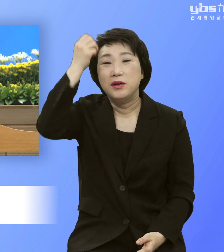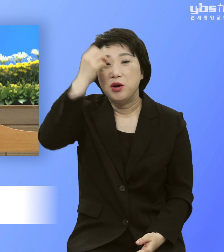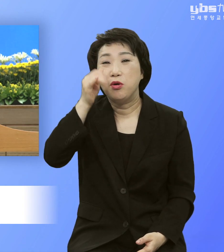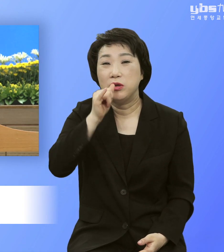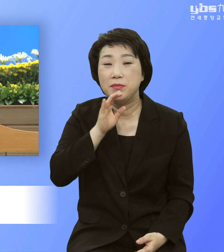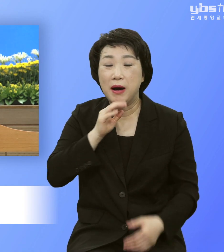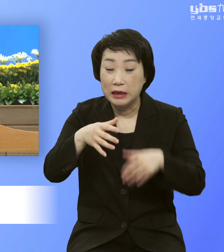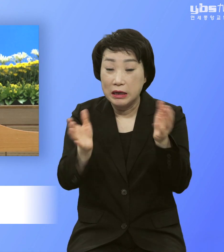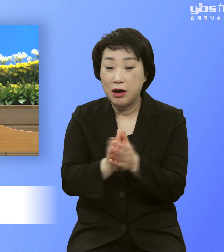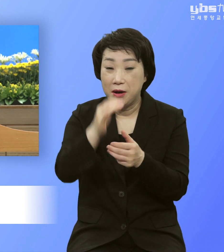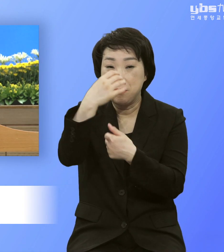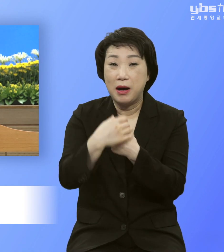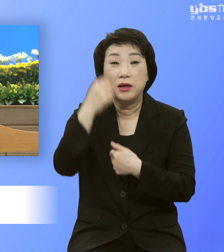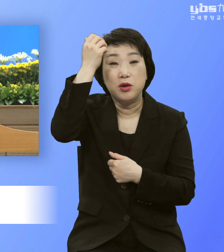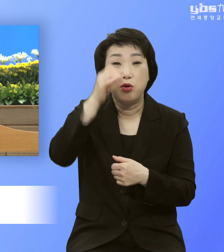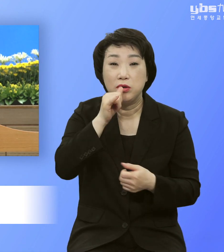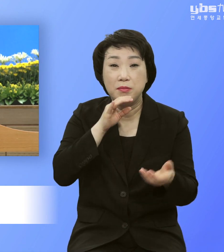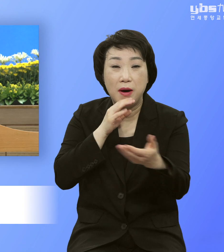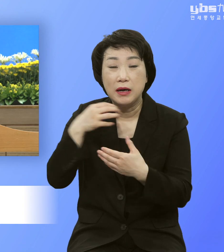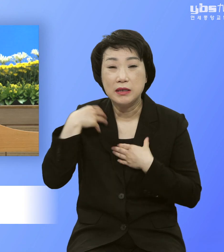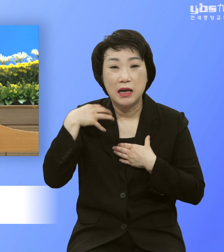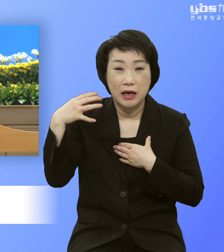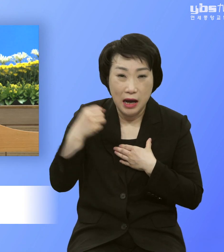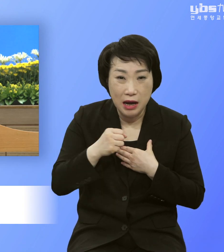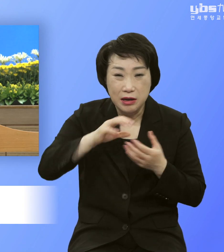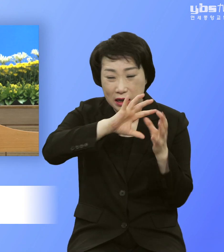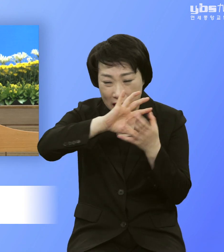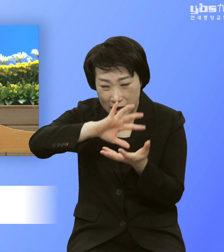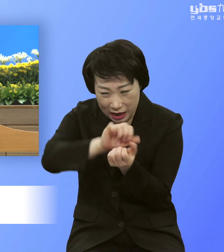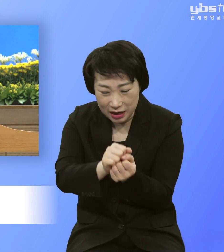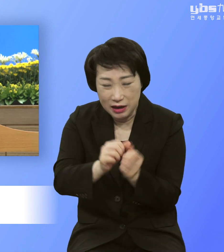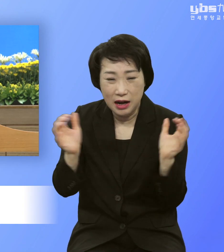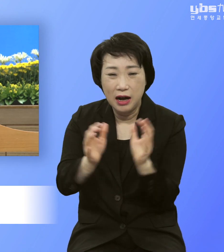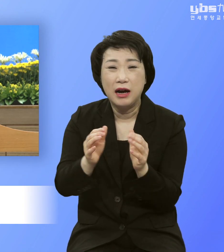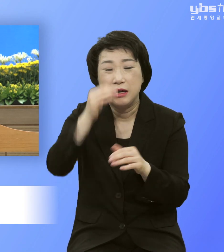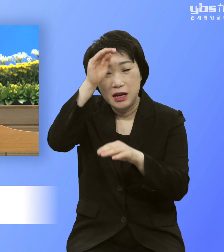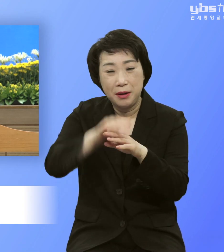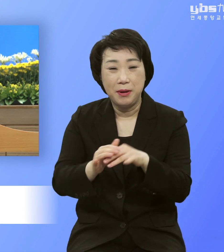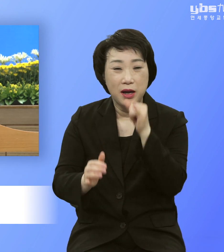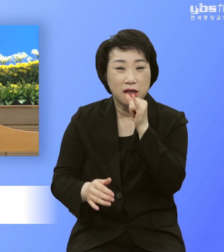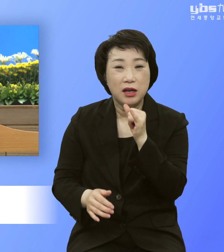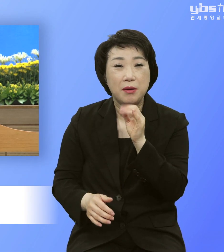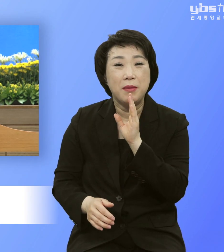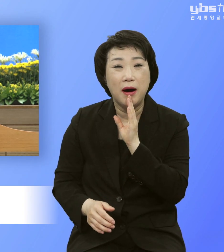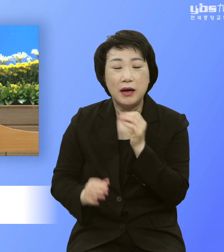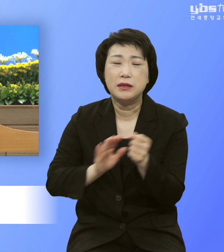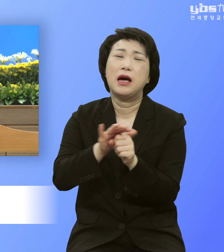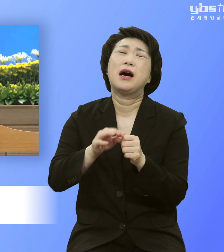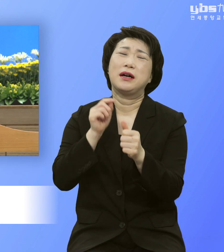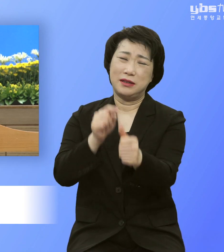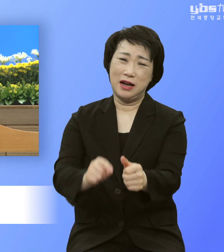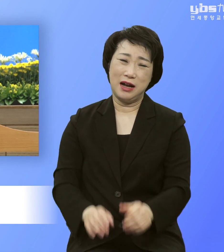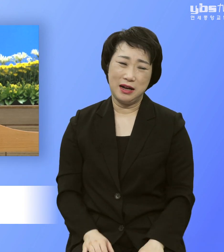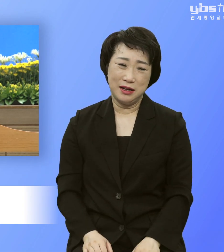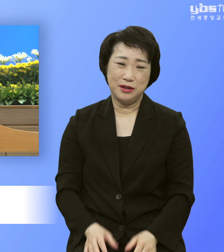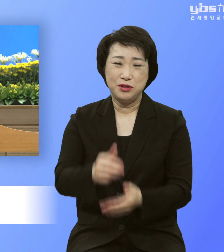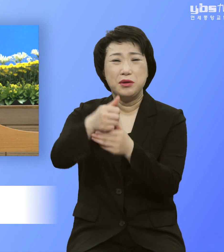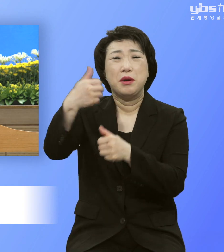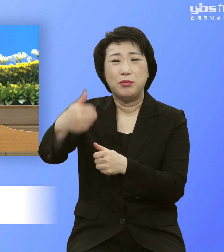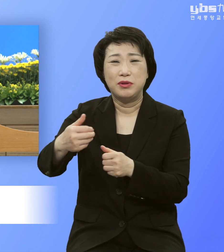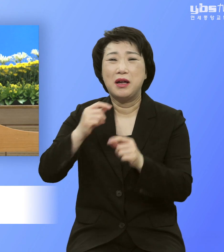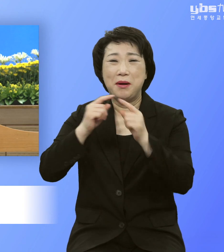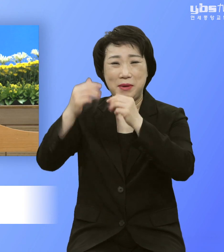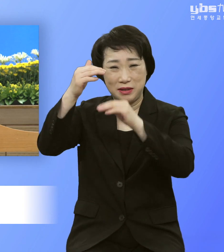기관에 맡겨준 영혼 책임지고 끝까지 챙기고 챙겨서 함께 예배오시오. 사랑하라는 얘기요. 이게 주님이